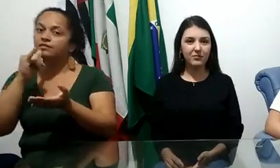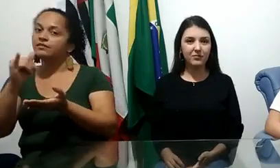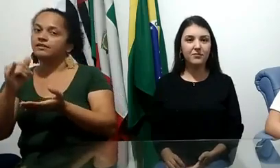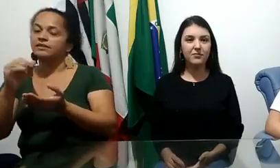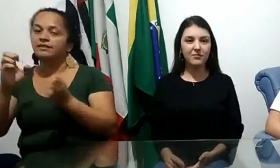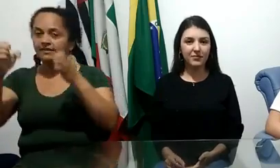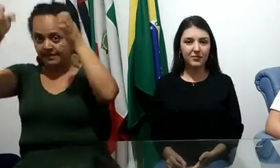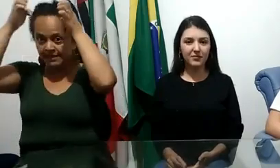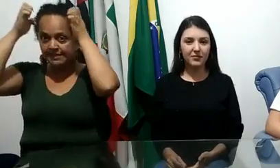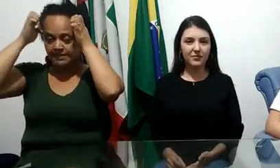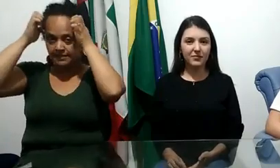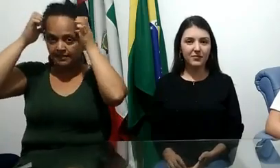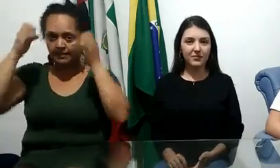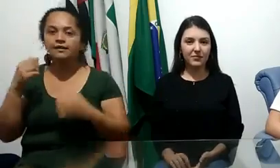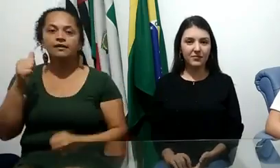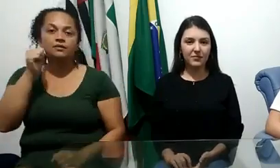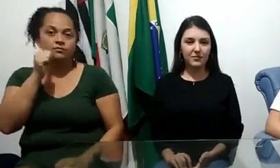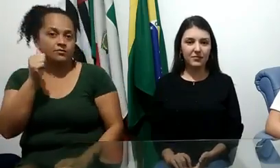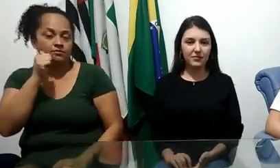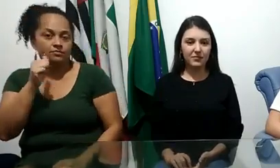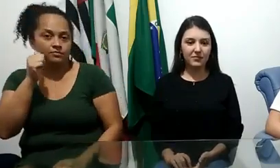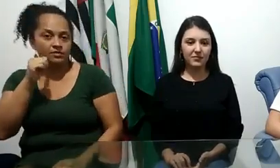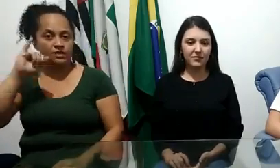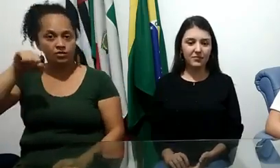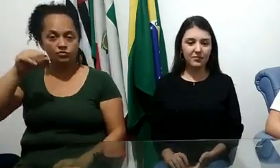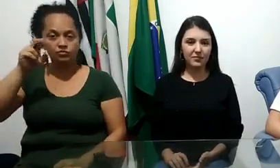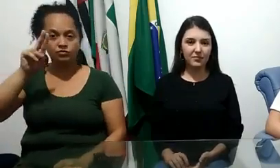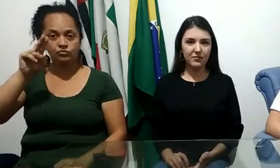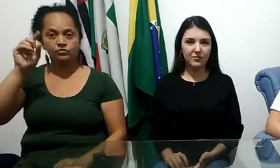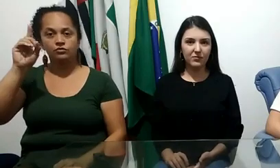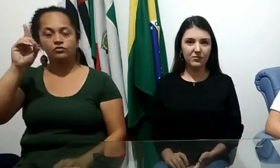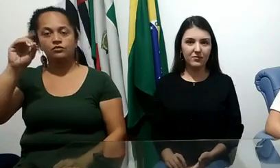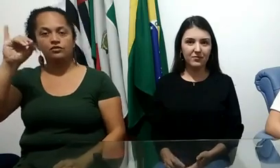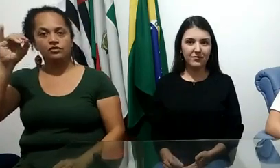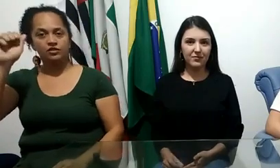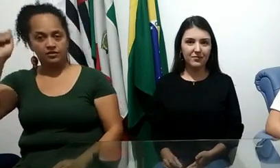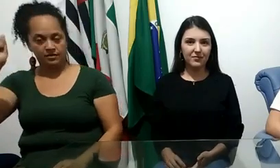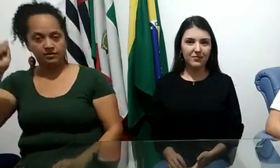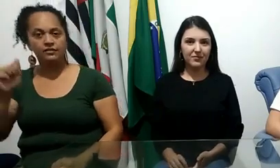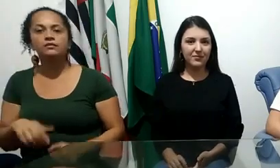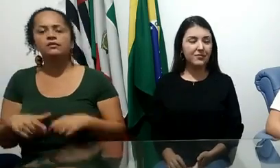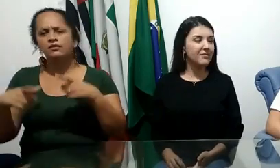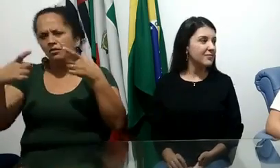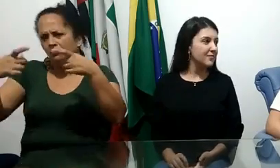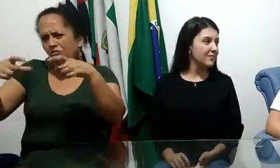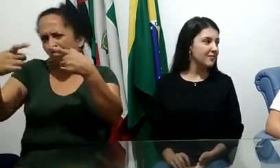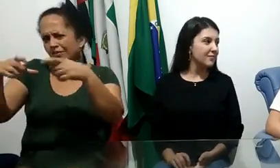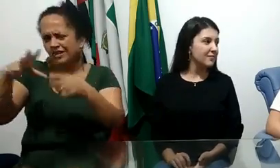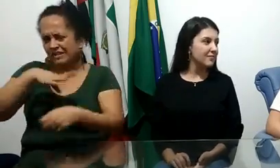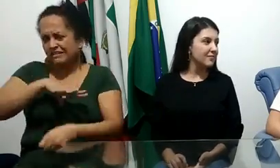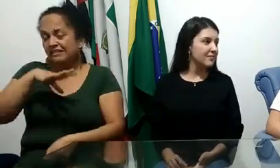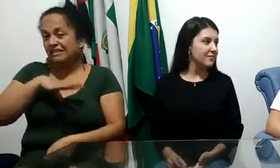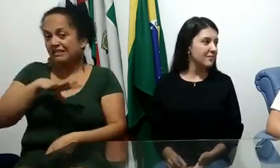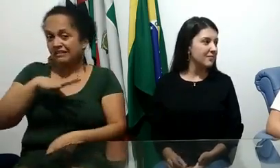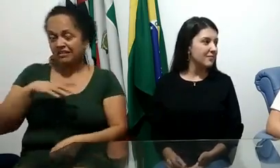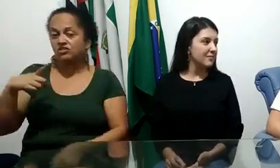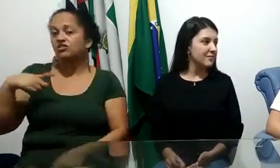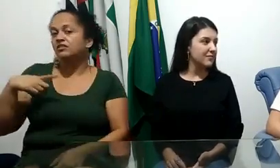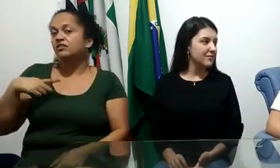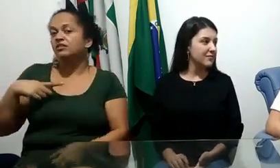de Suzã, que na época era dominada pelo rei Xerxes. E o rei ele tinha